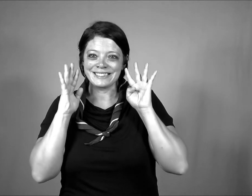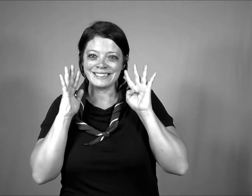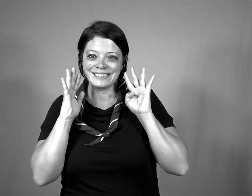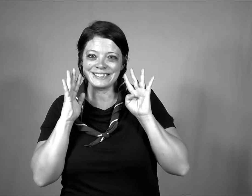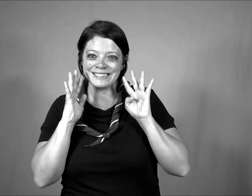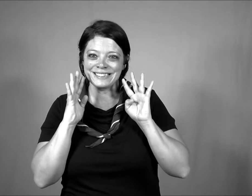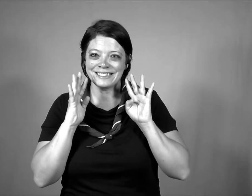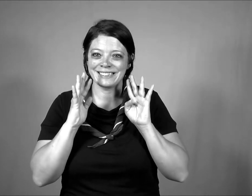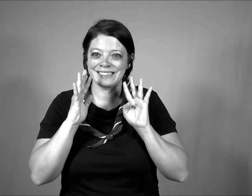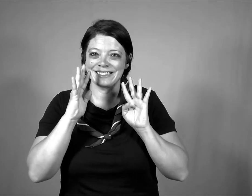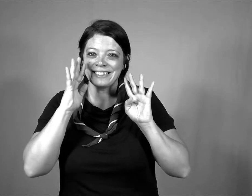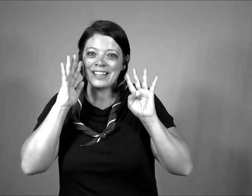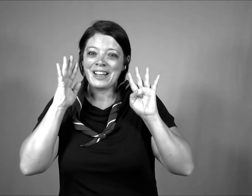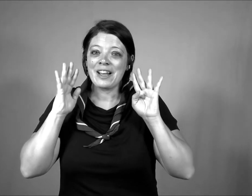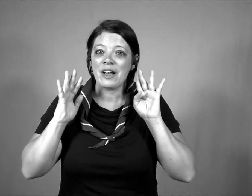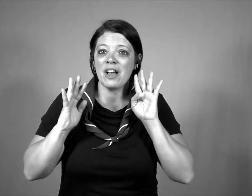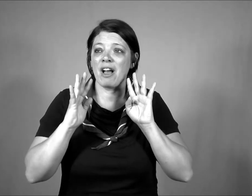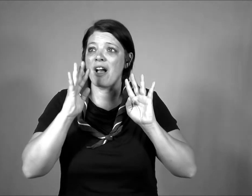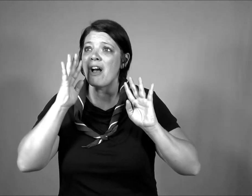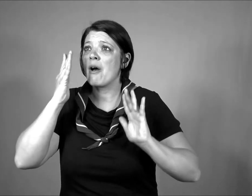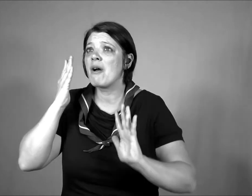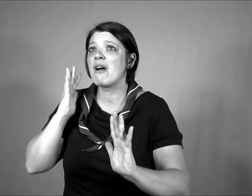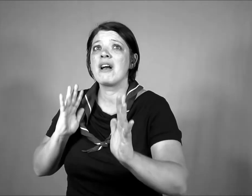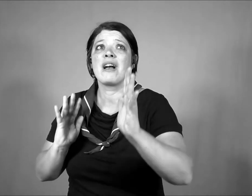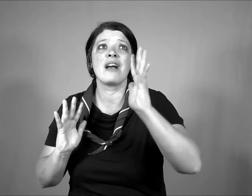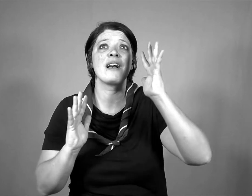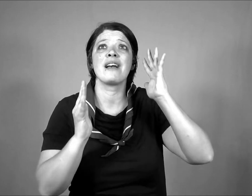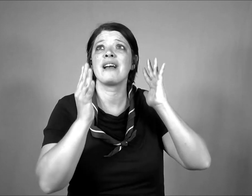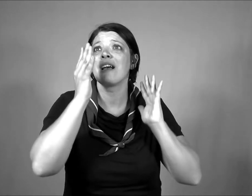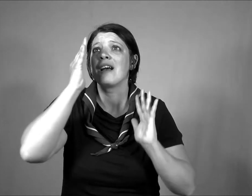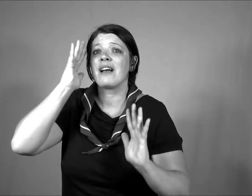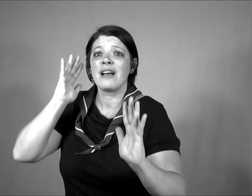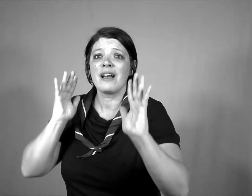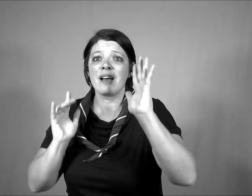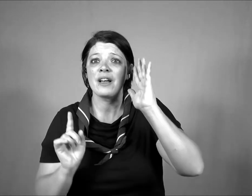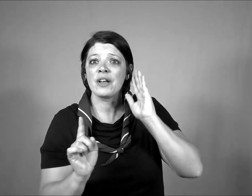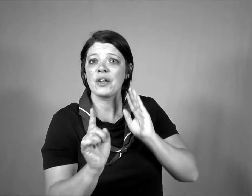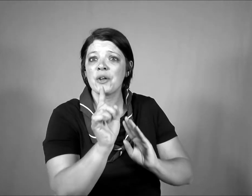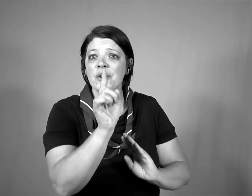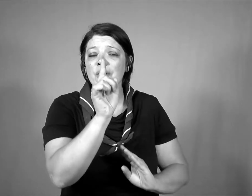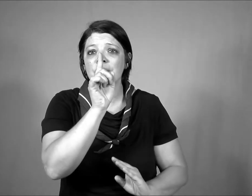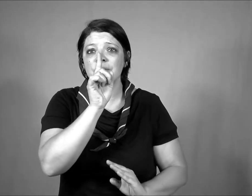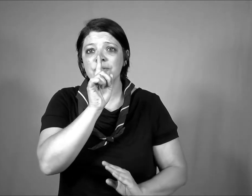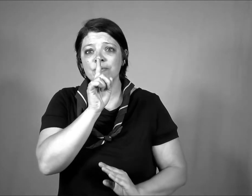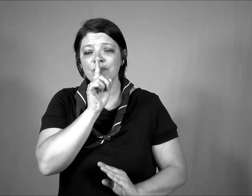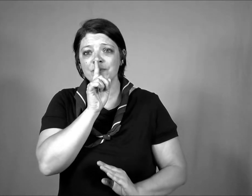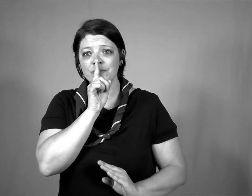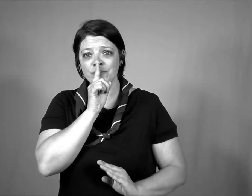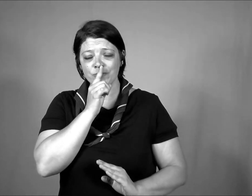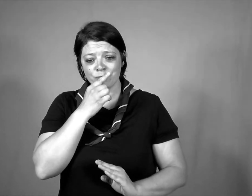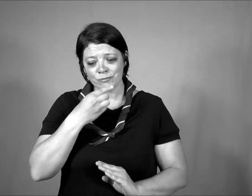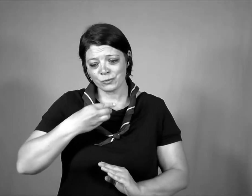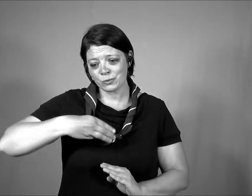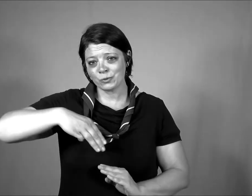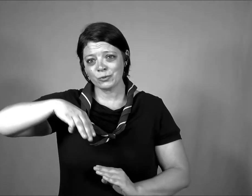nos yeux. Dans le bois silencieux, ensemble on